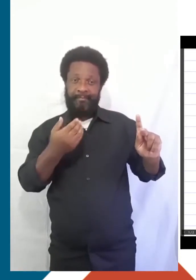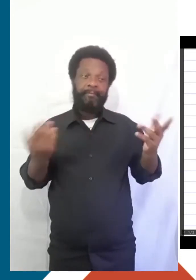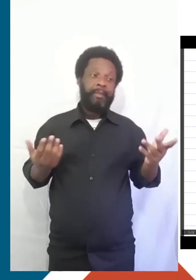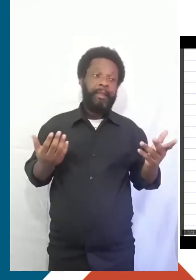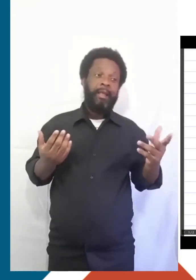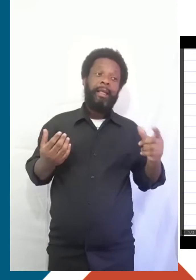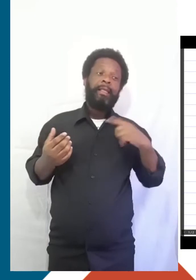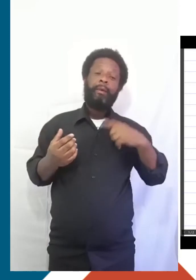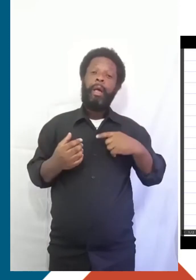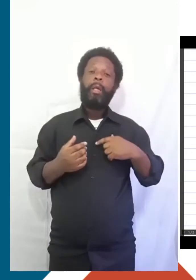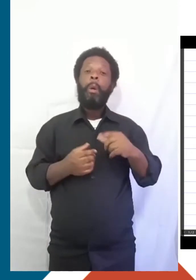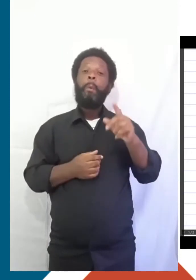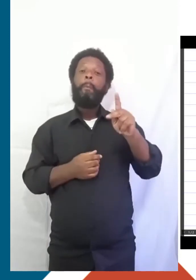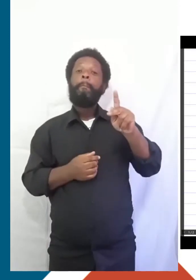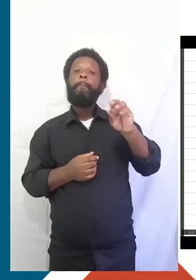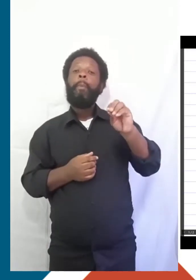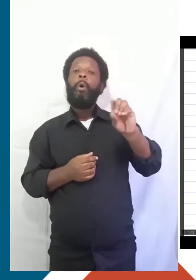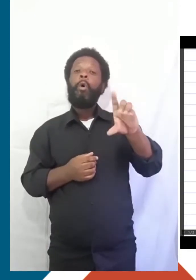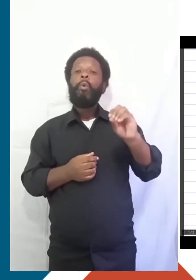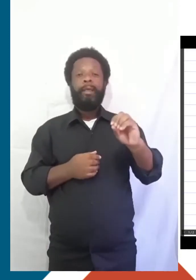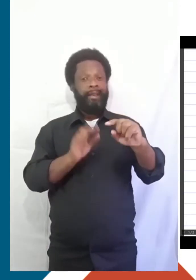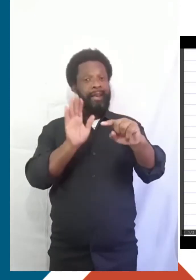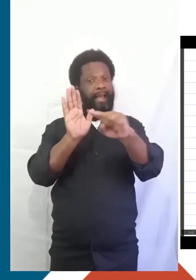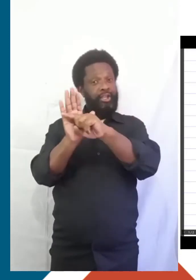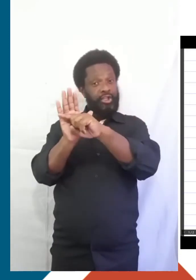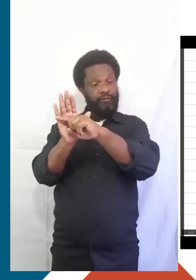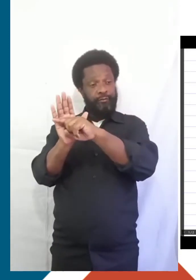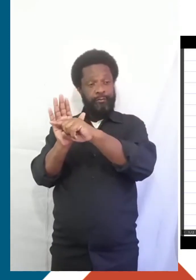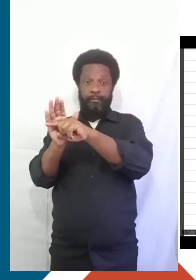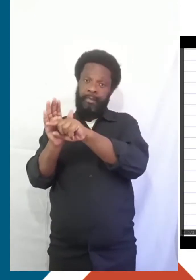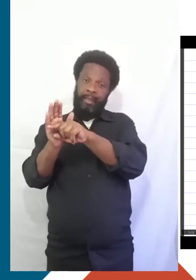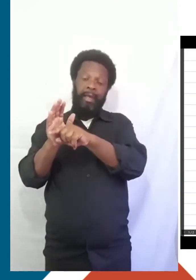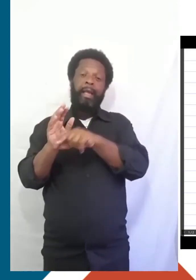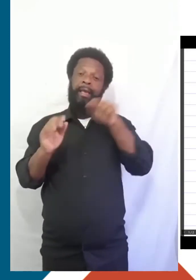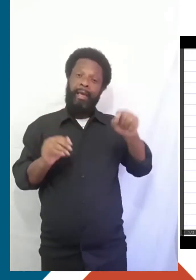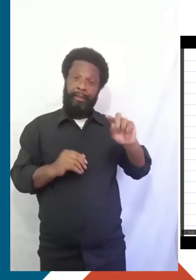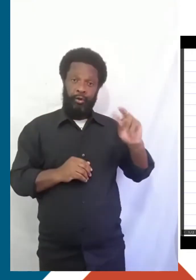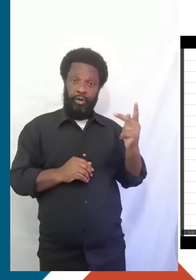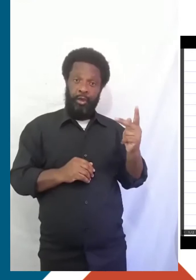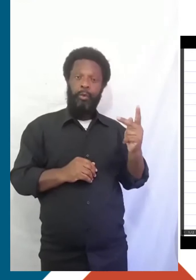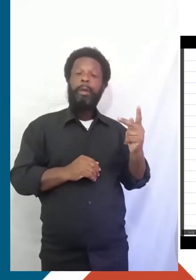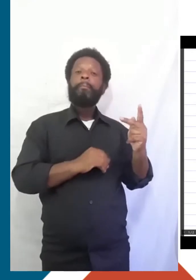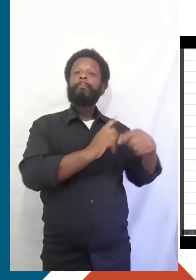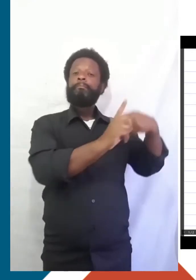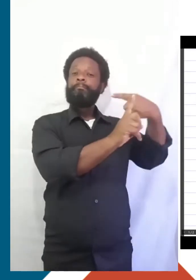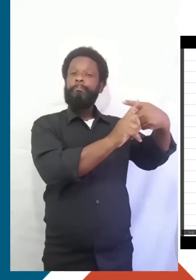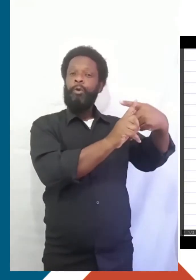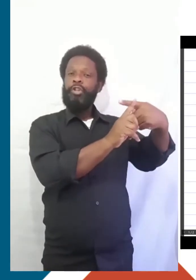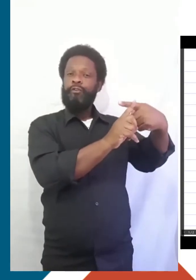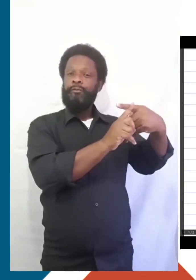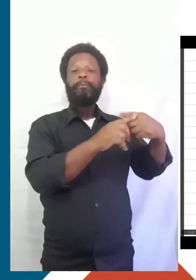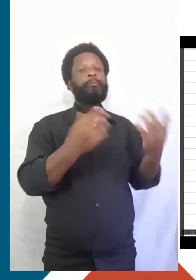hidrogênio? Formando aqui um polo negativo, enquanto que no hidrogênio forma um